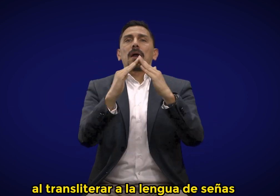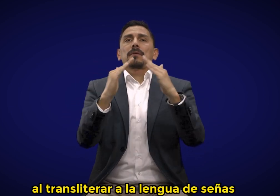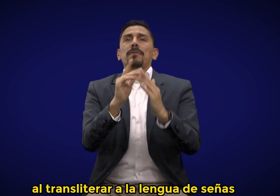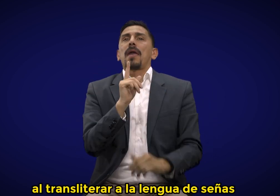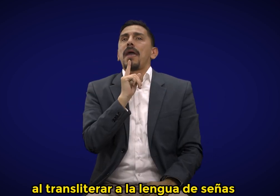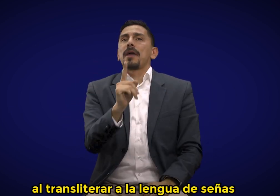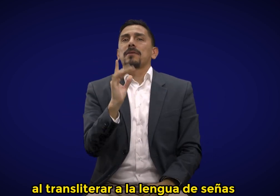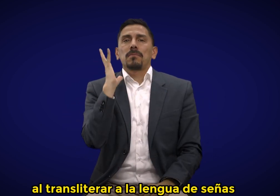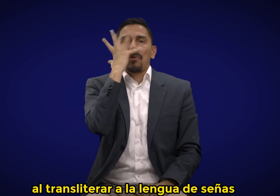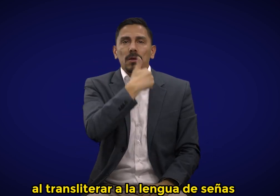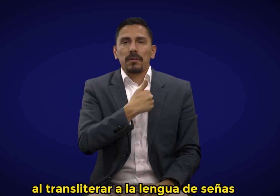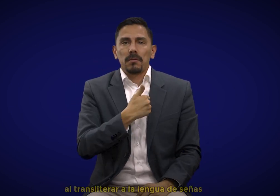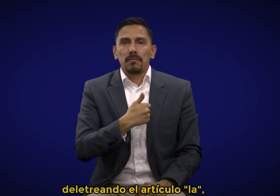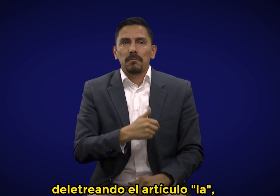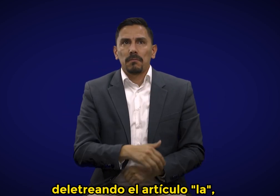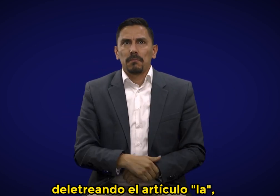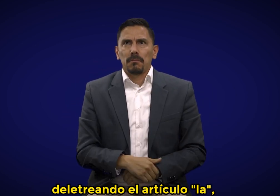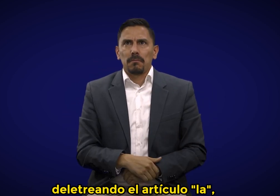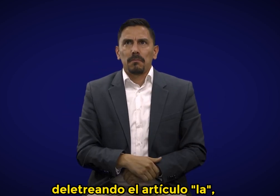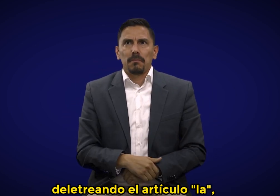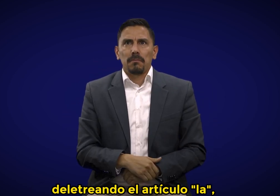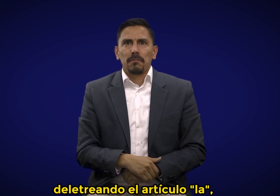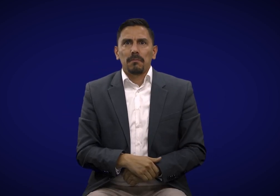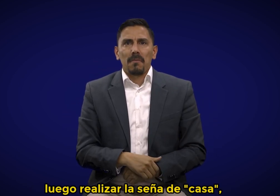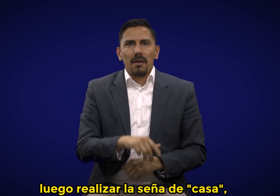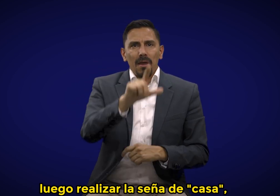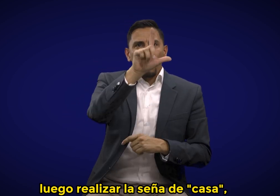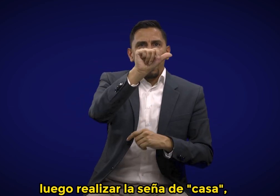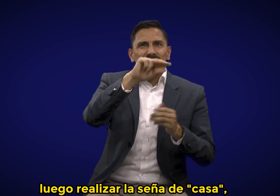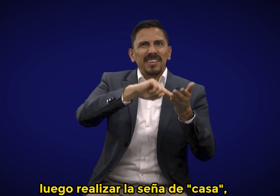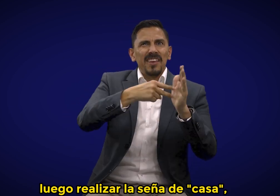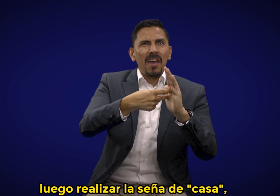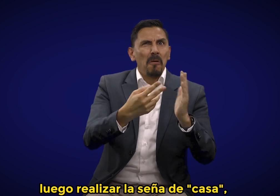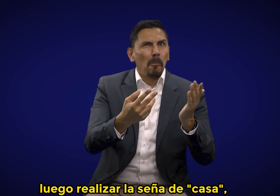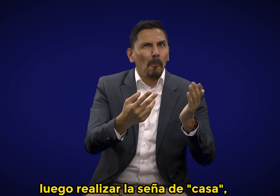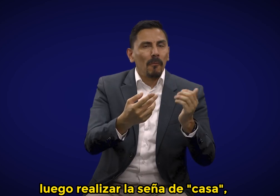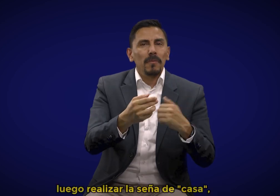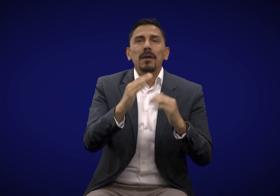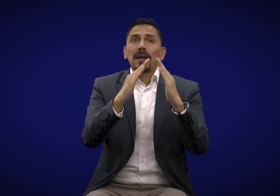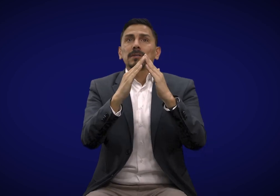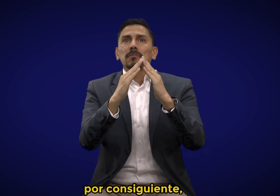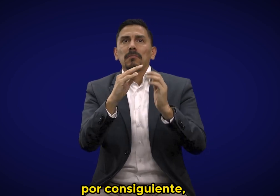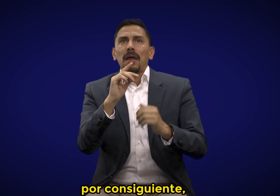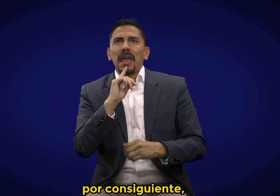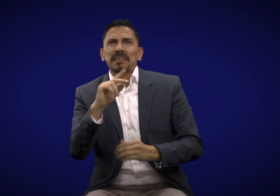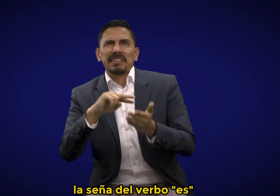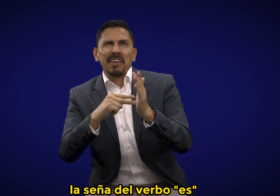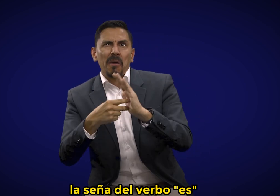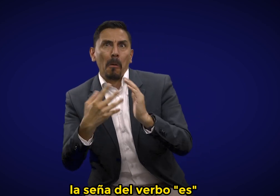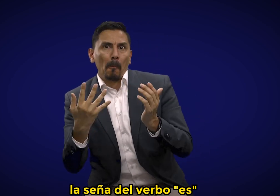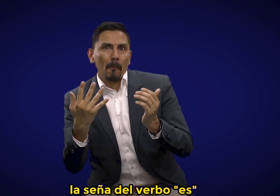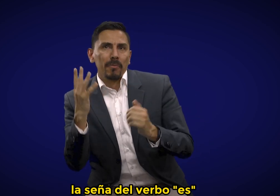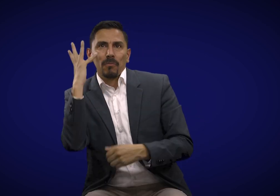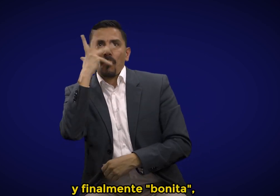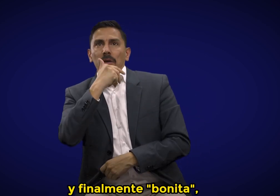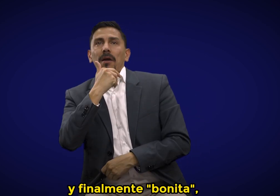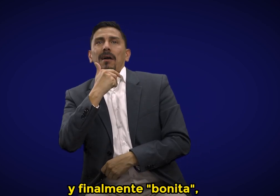transliterar a la lengua de señas deletreando el artículo la, luego realizar la seña de casa, por consiguiente la seña del verbo es y finalmente